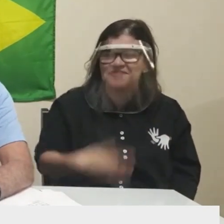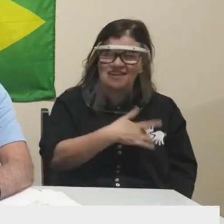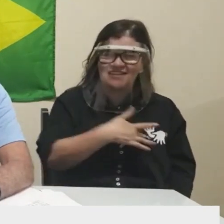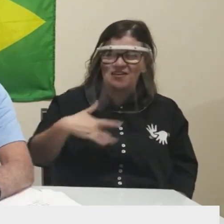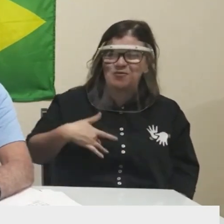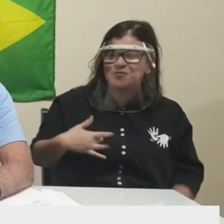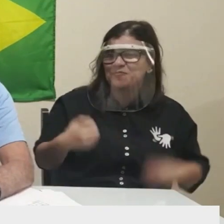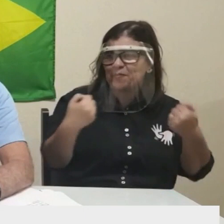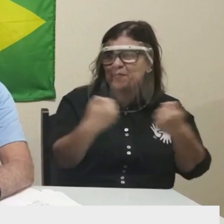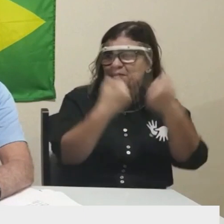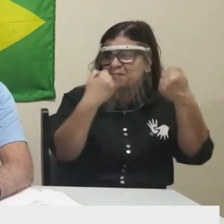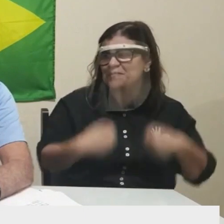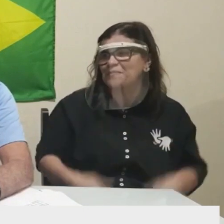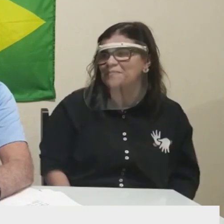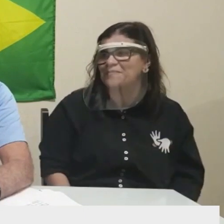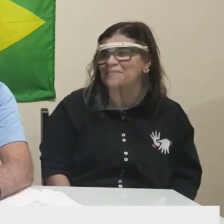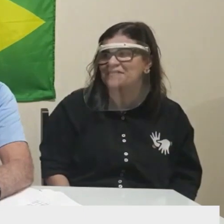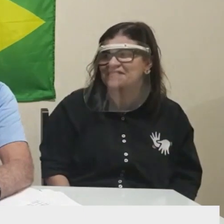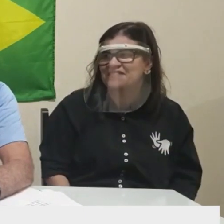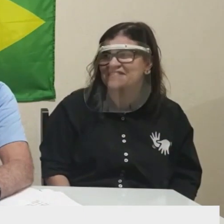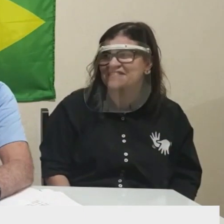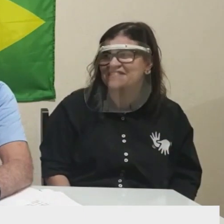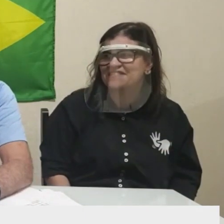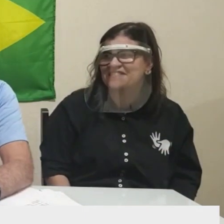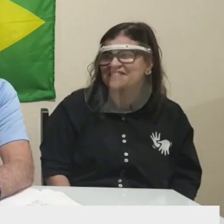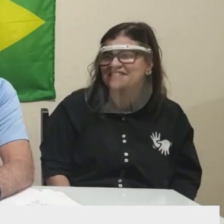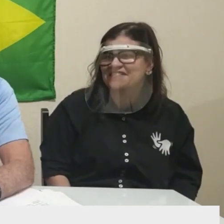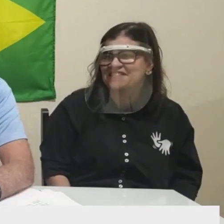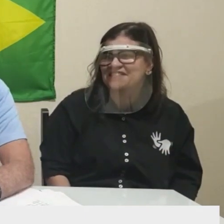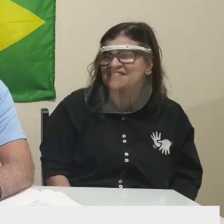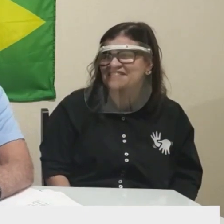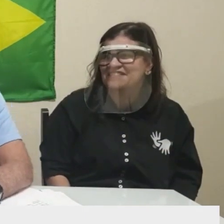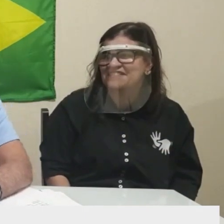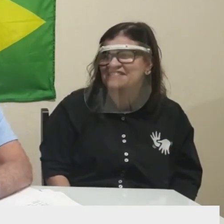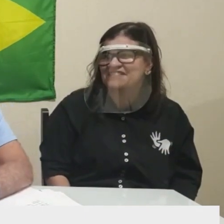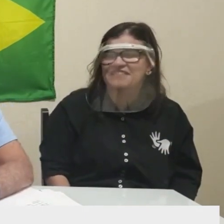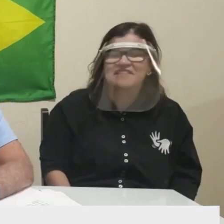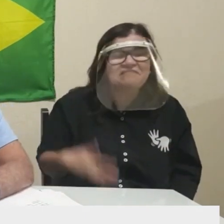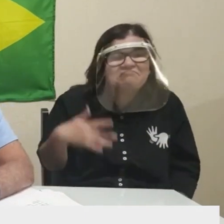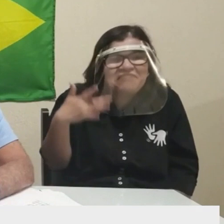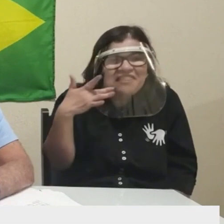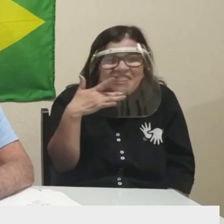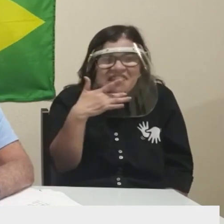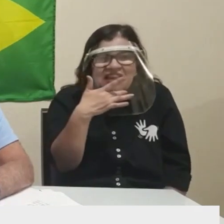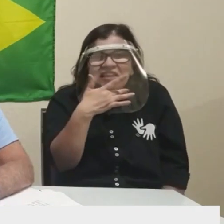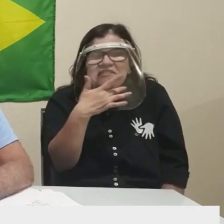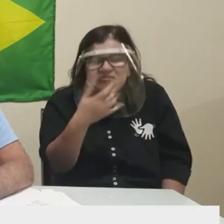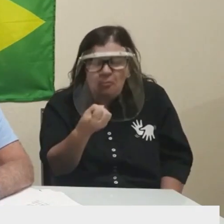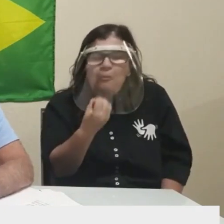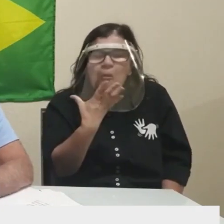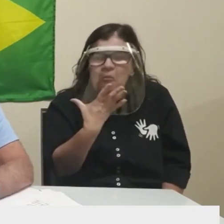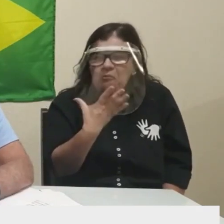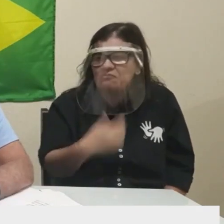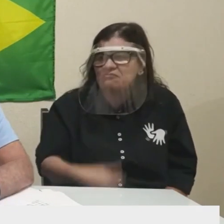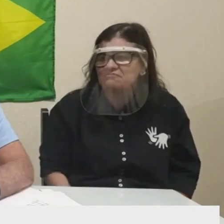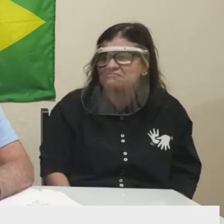A passada da groselha aqui. Um refrigerante. Desceu bem. Boa.